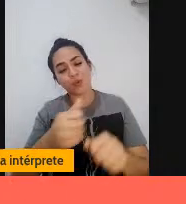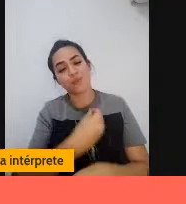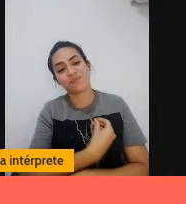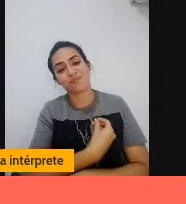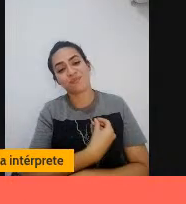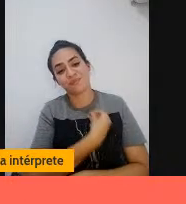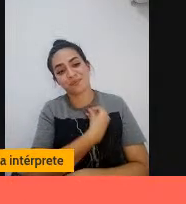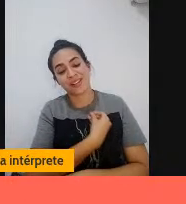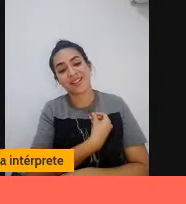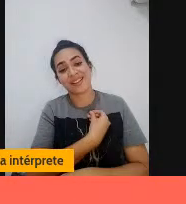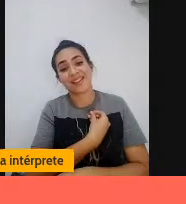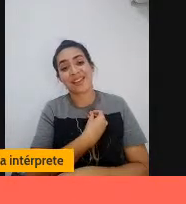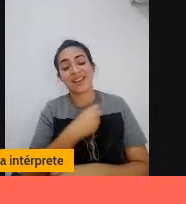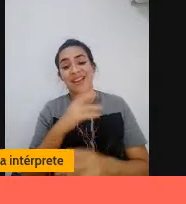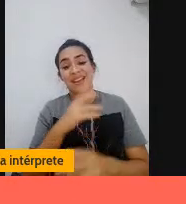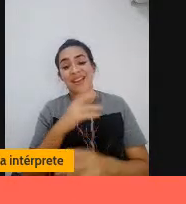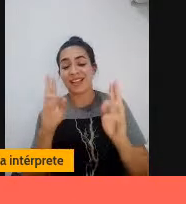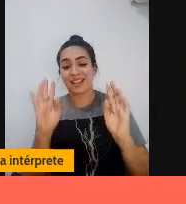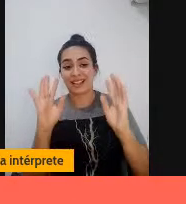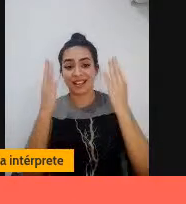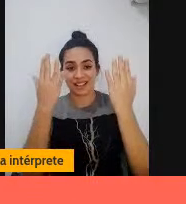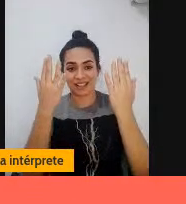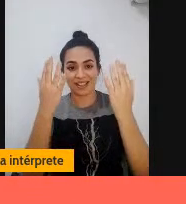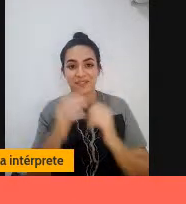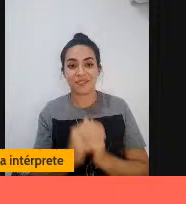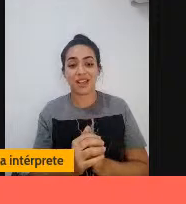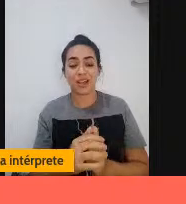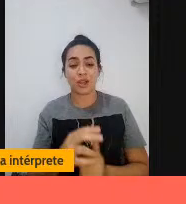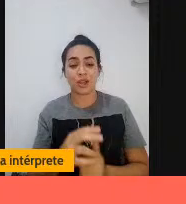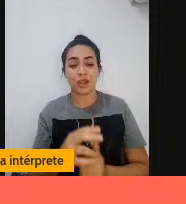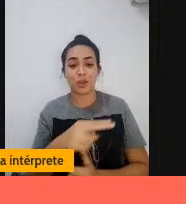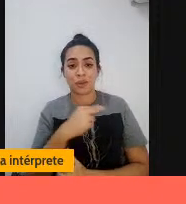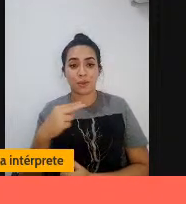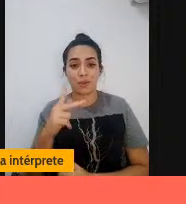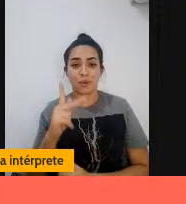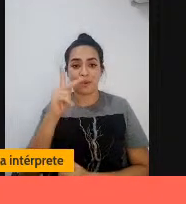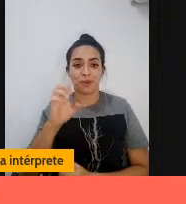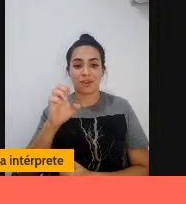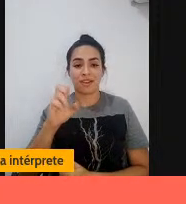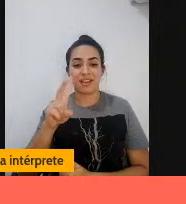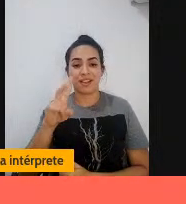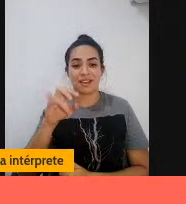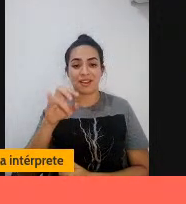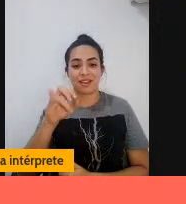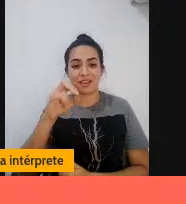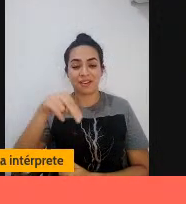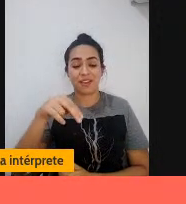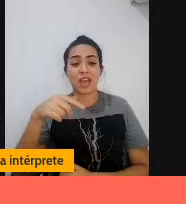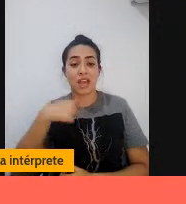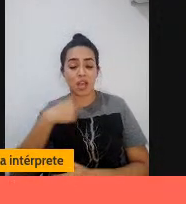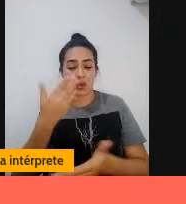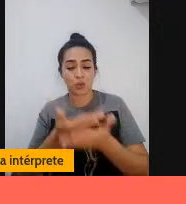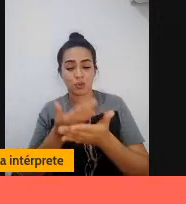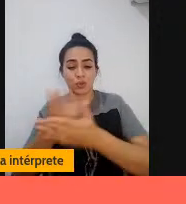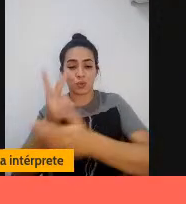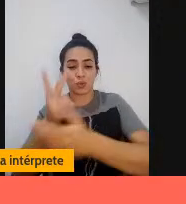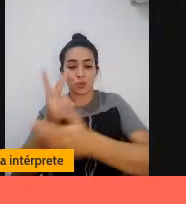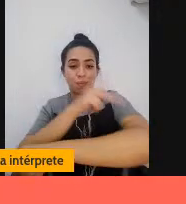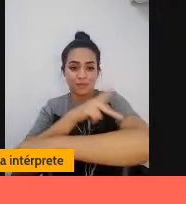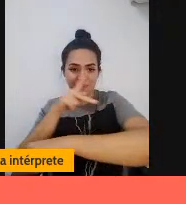CE. Eu me chamo Kevin, né, sou aluno do curso de Pedagogia, né,